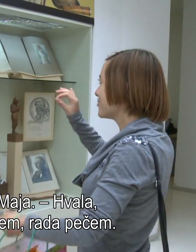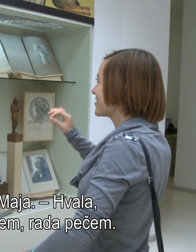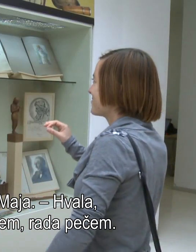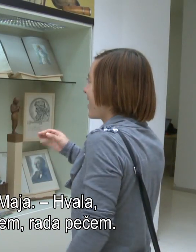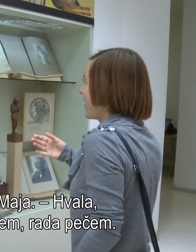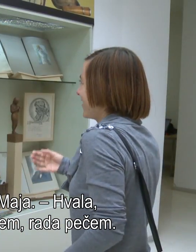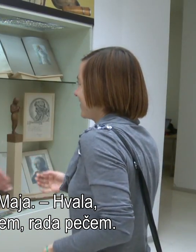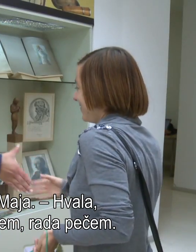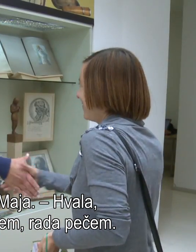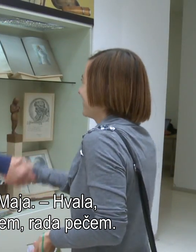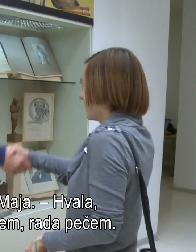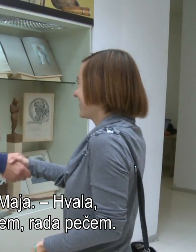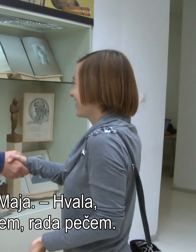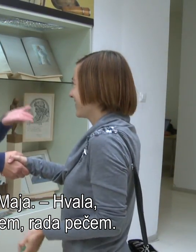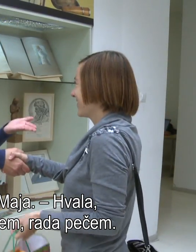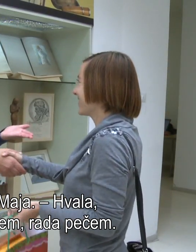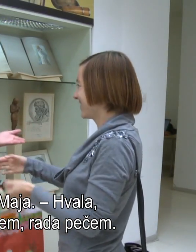Vse najboljše, Maja.